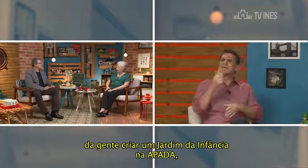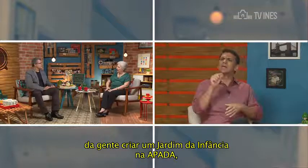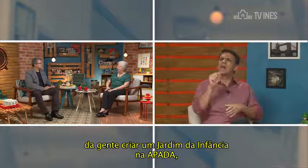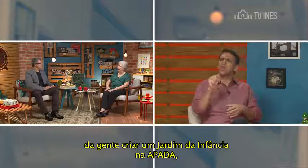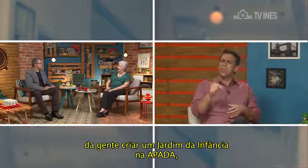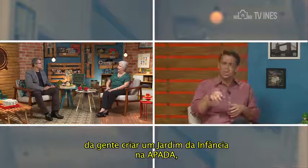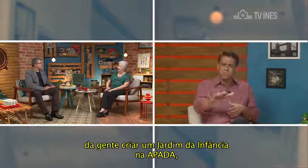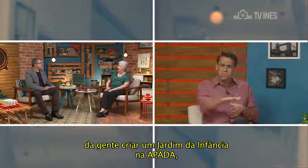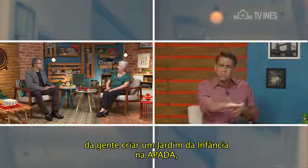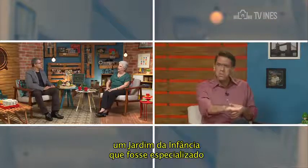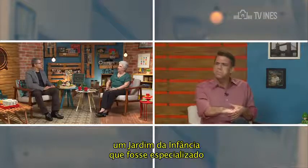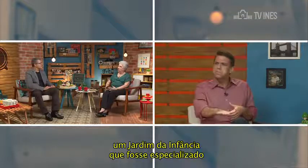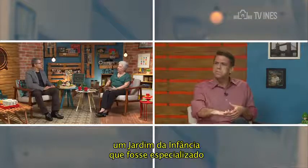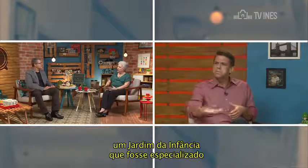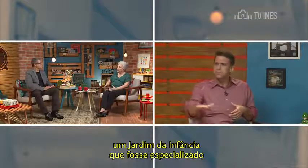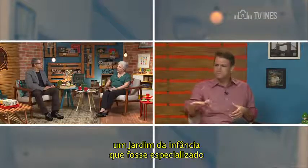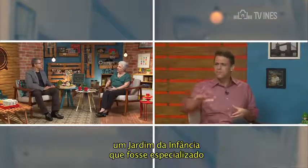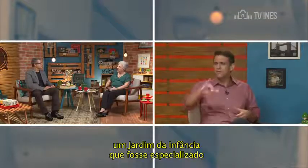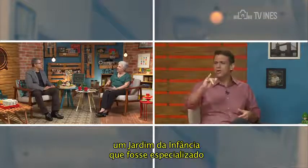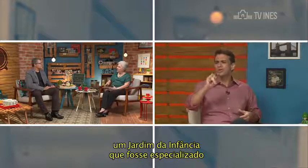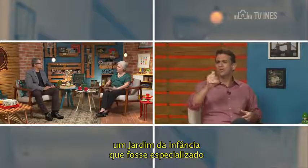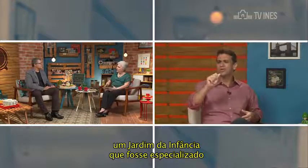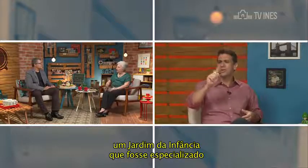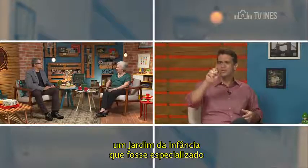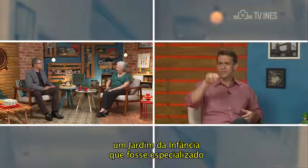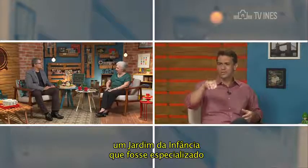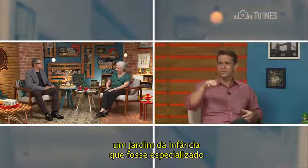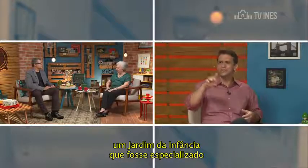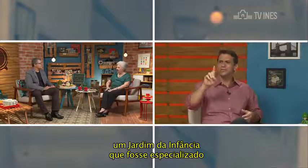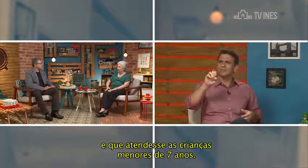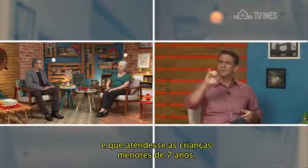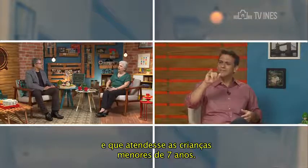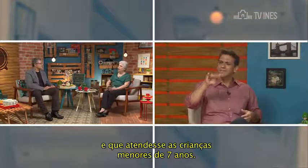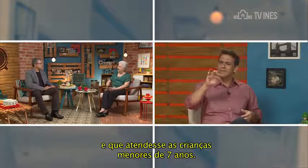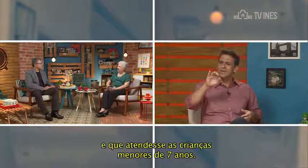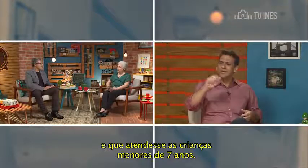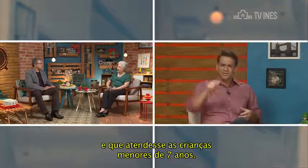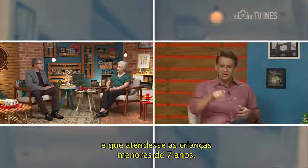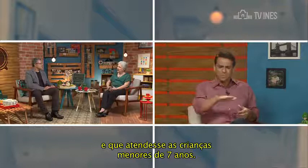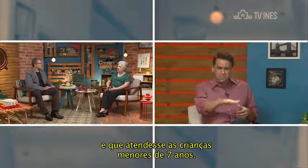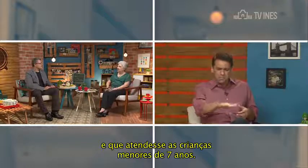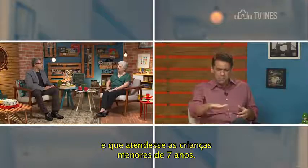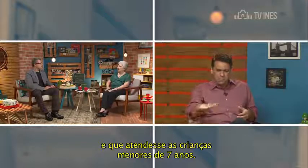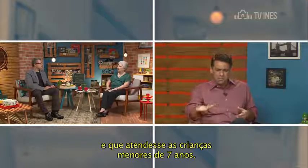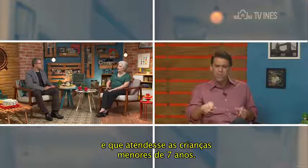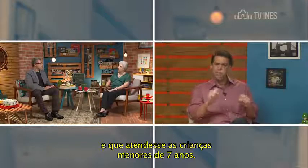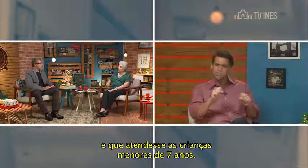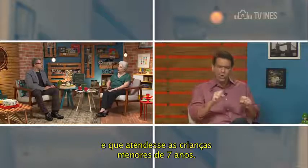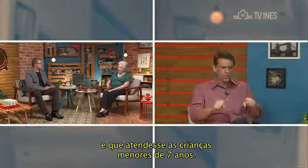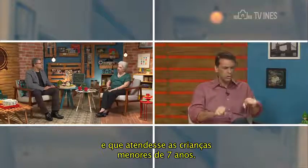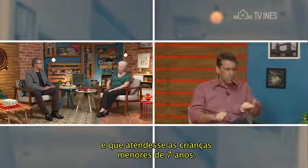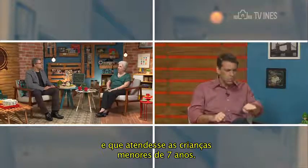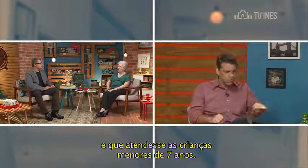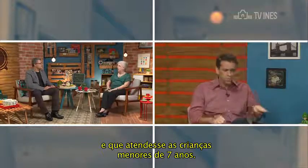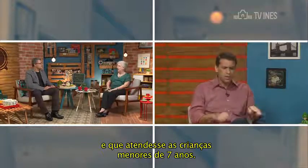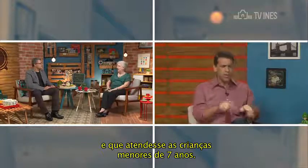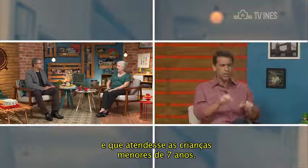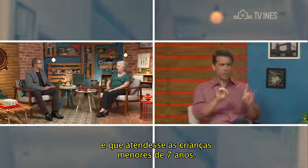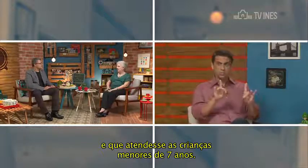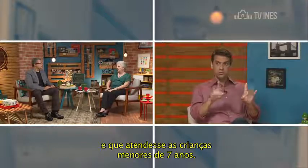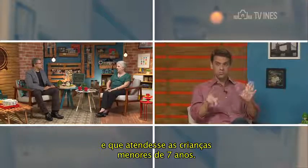infância Na APADA Um jardim de infância Que fosse especializado E que atendesse As crianças menores